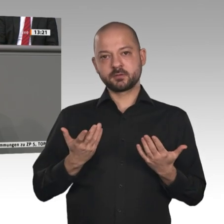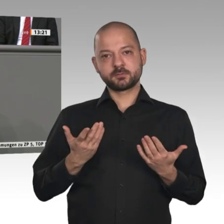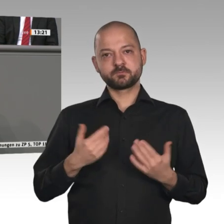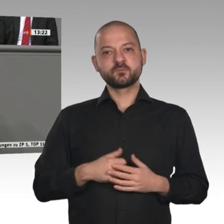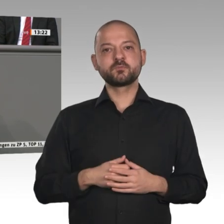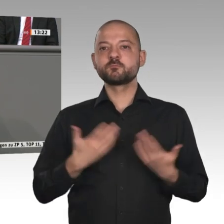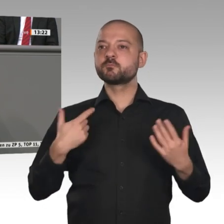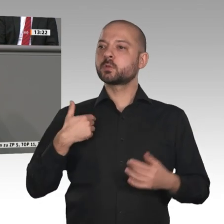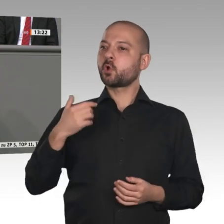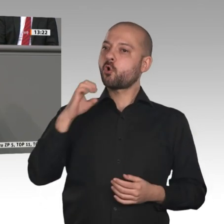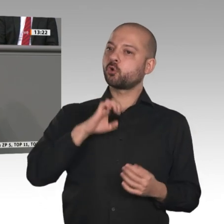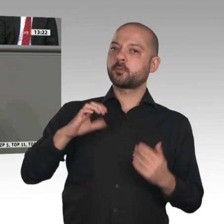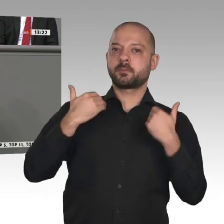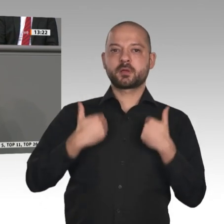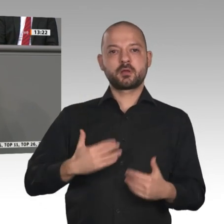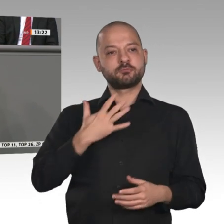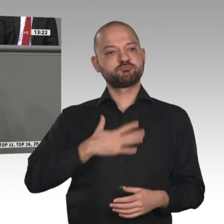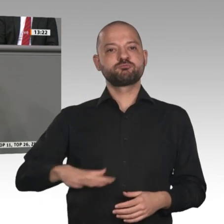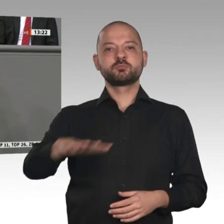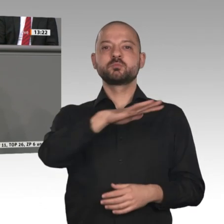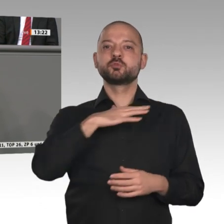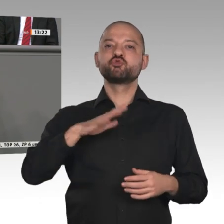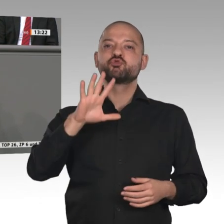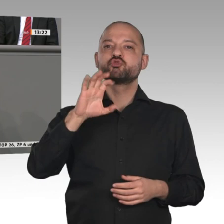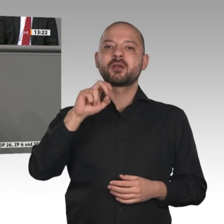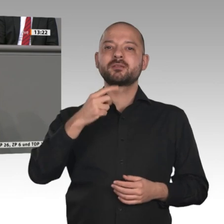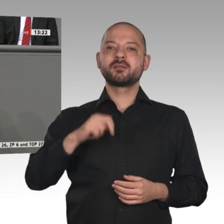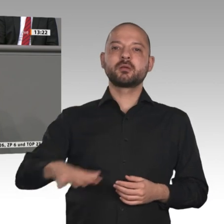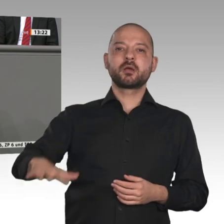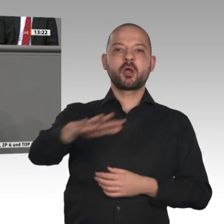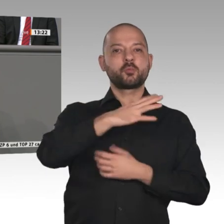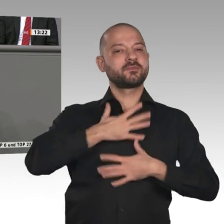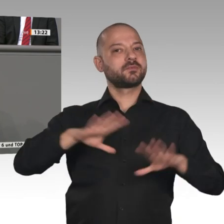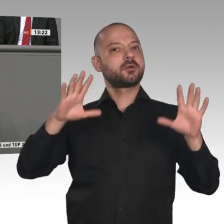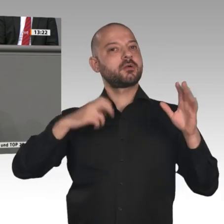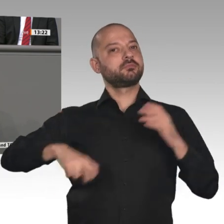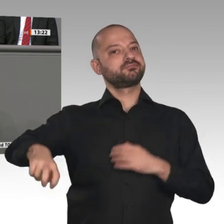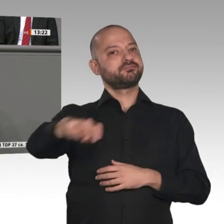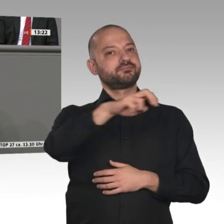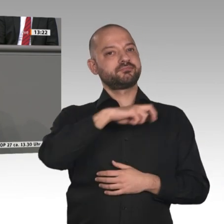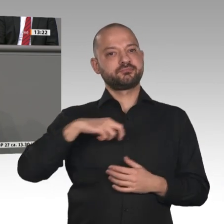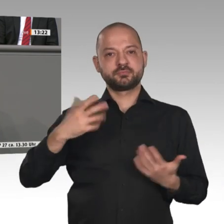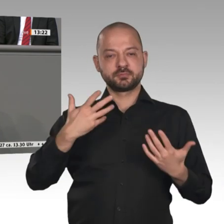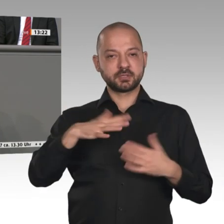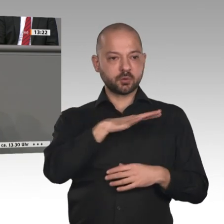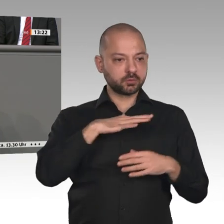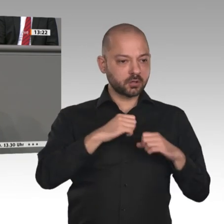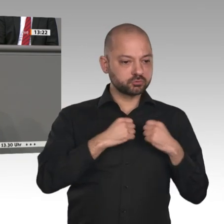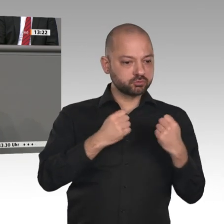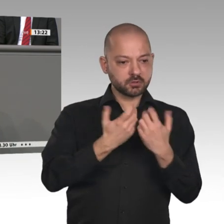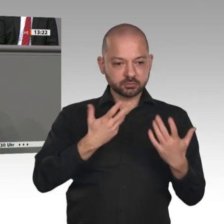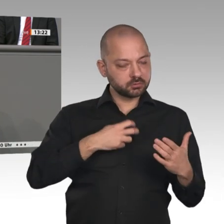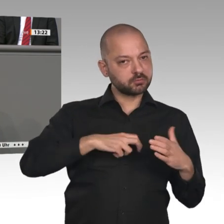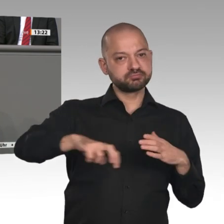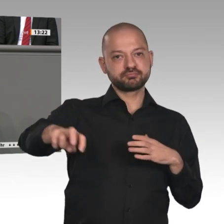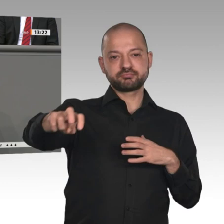nationalstaatlichen Grenzen hinweg, rückt die Zugehörigkeit zu einem Nationalstaat immer mehr in den Hintergrund. Für die Bürgerinnen und